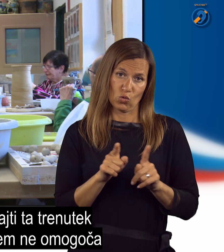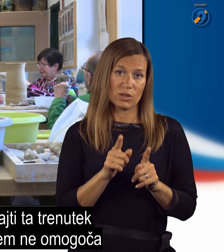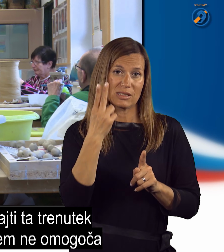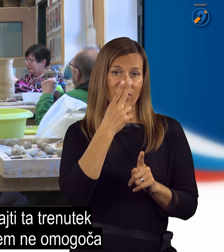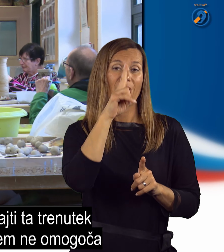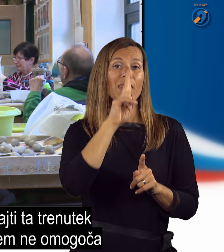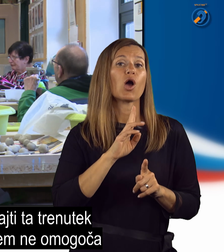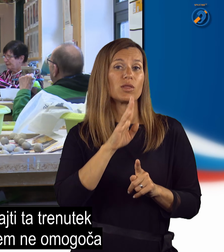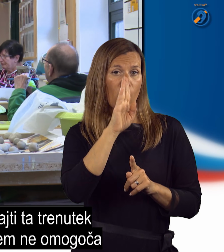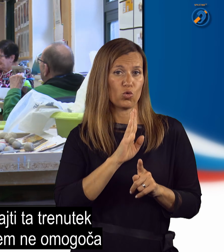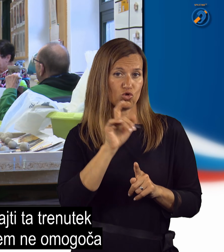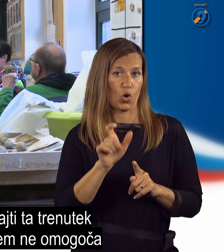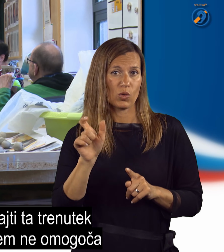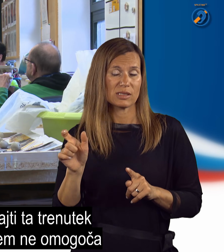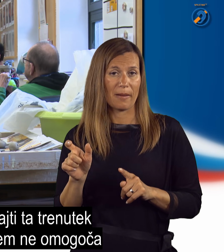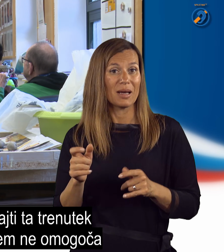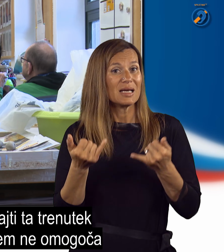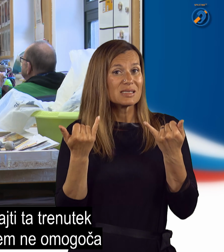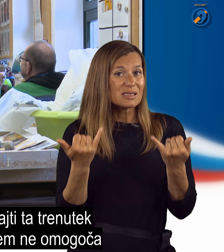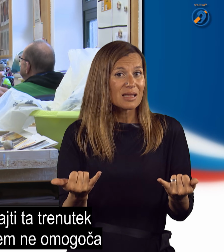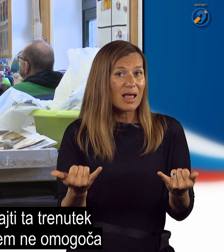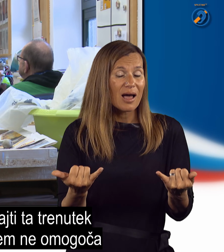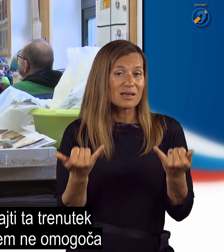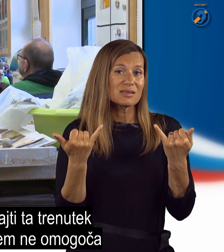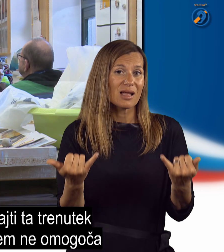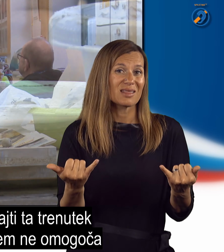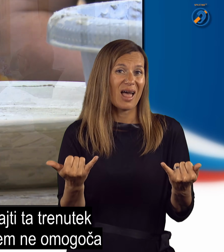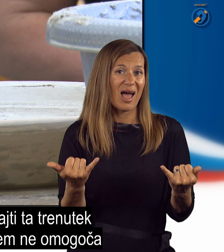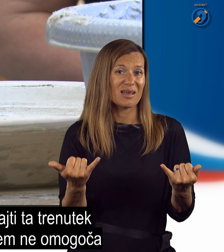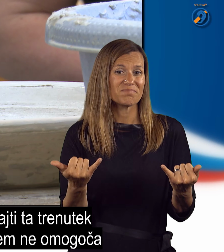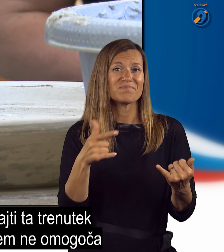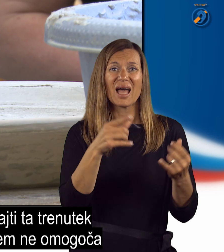in naglušnih, kajti ta trenutek sistem